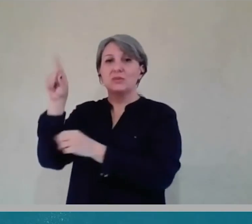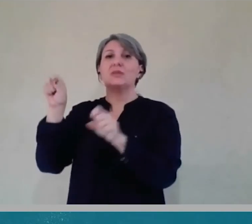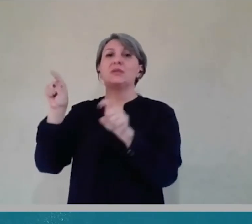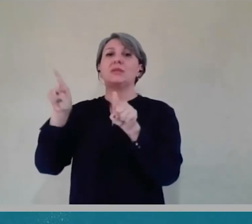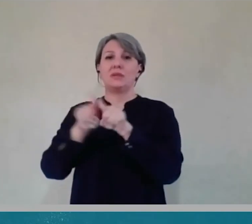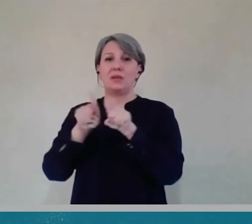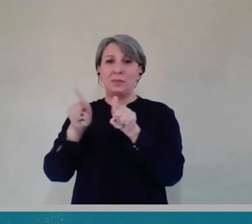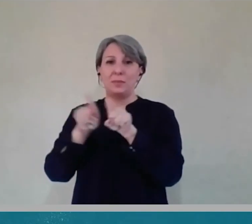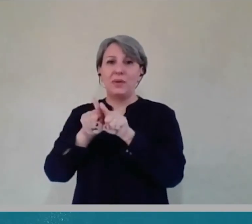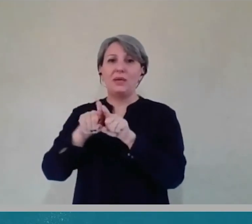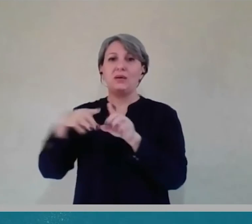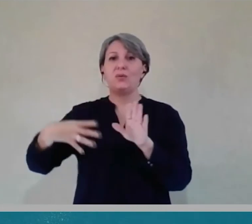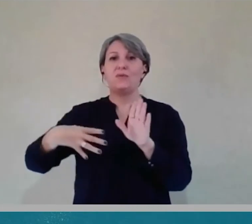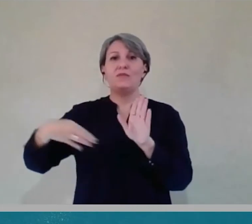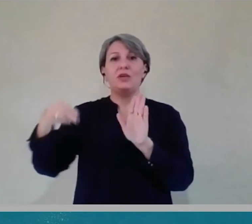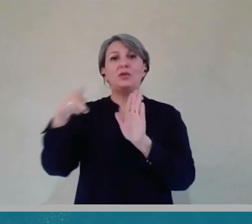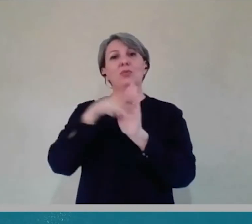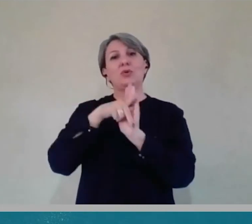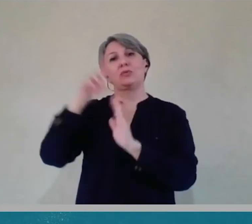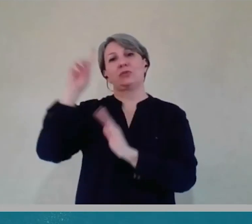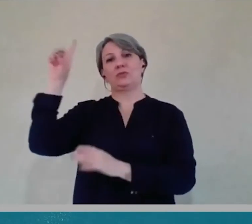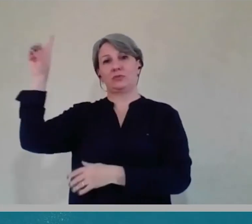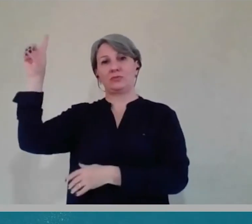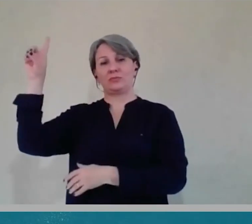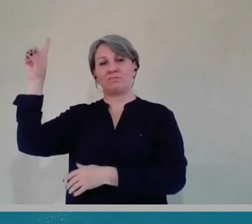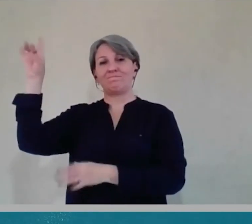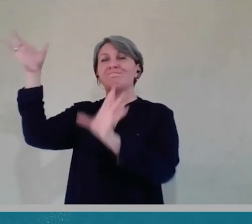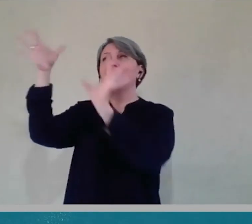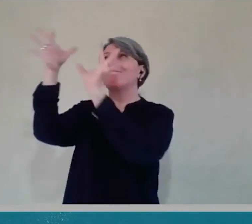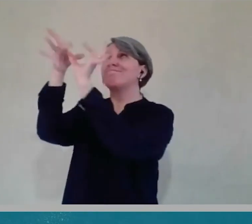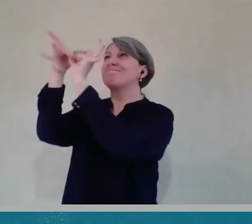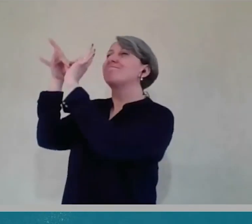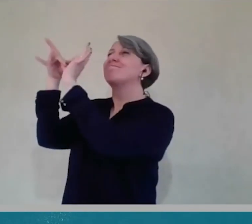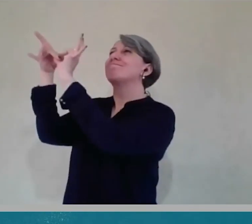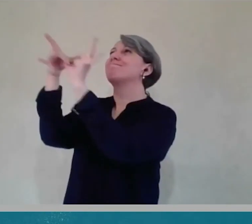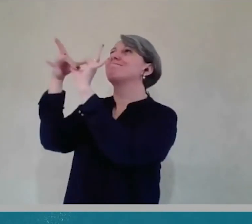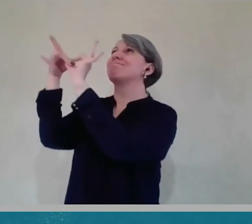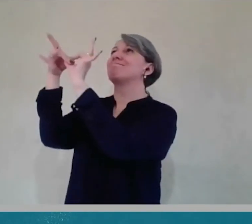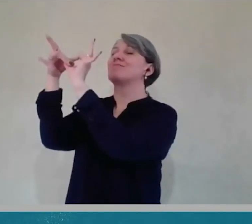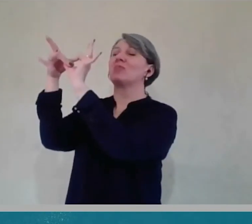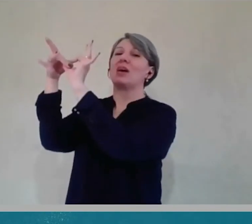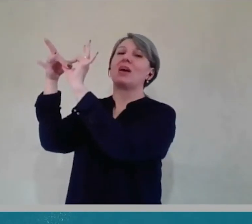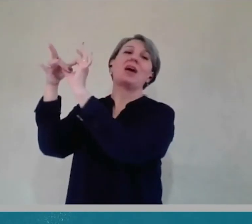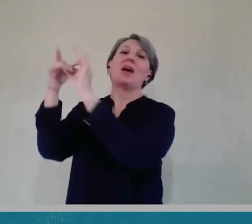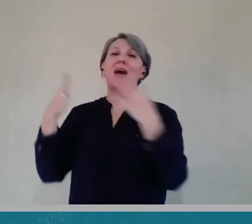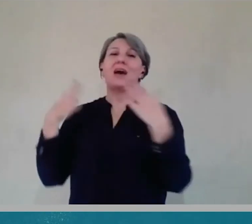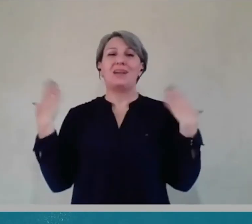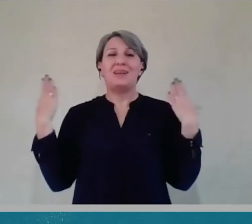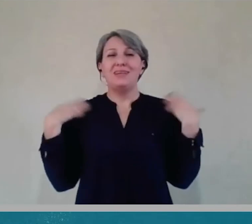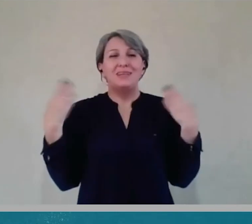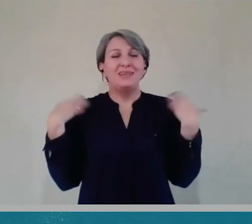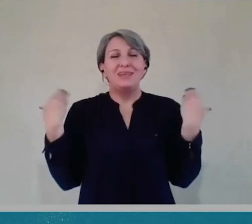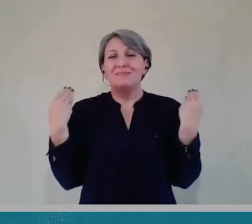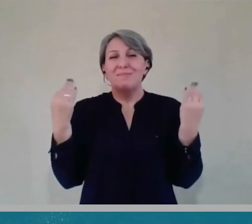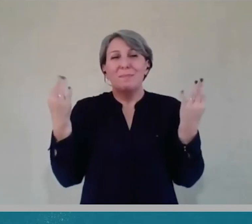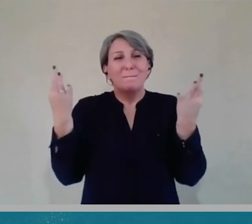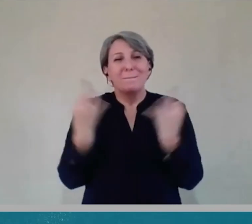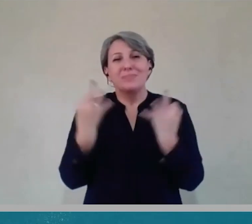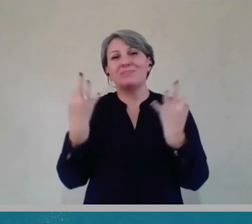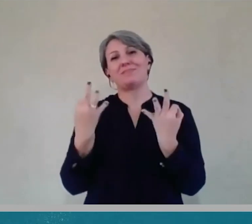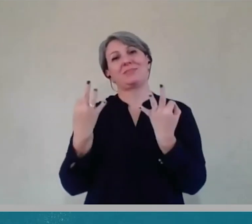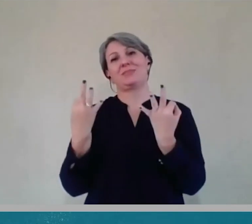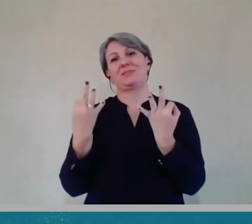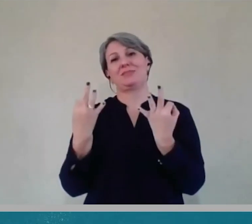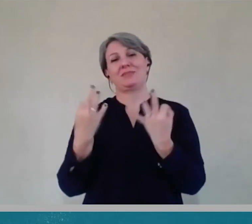que a fonte tem para você, e a sua alegria passa a ser completa. Só vou dizer